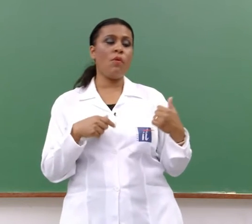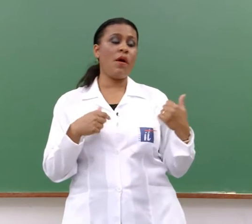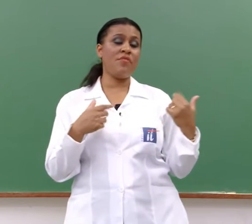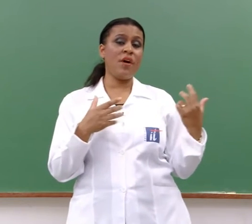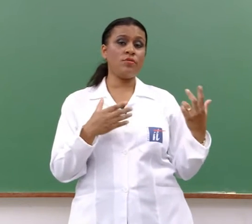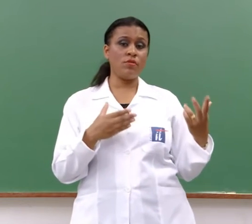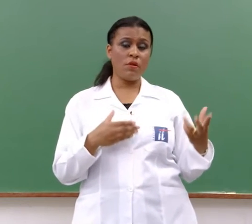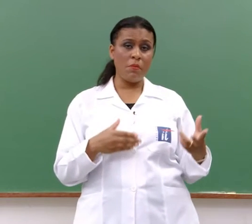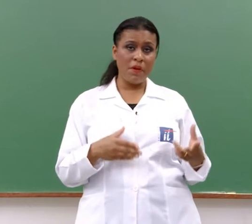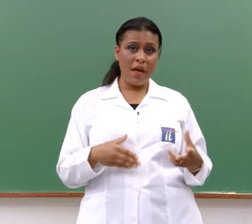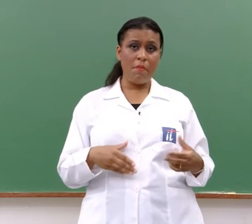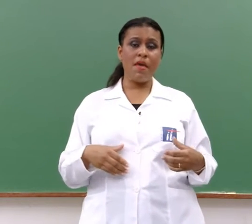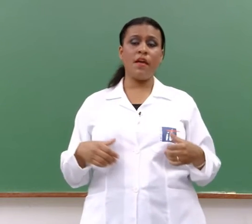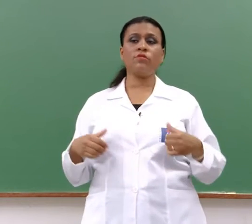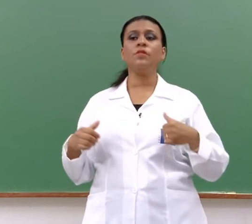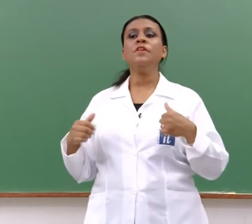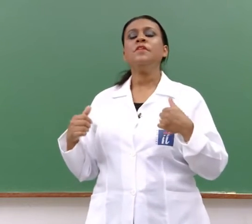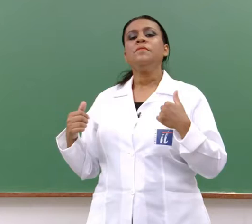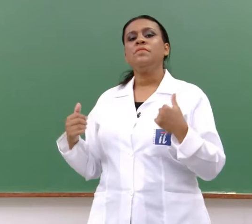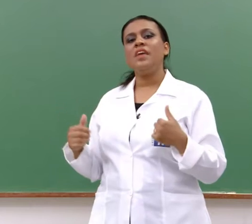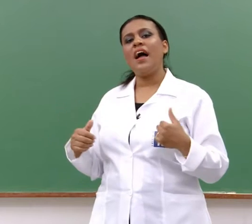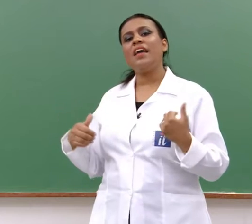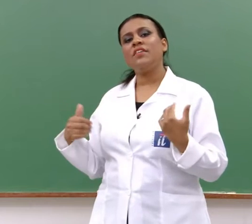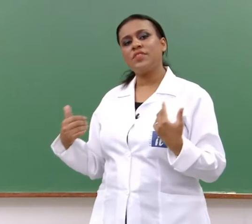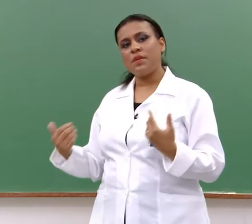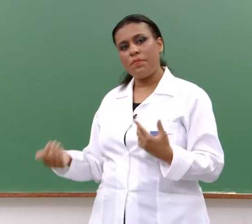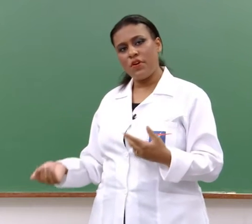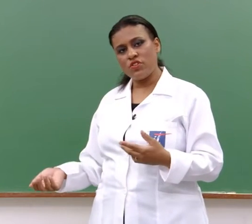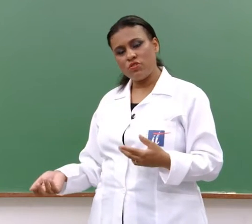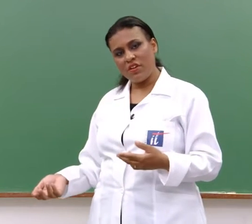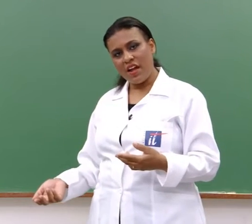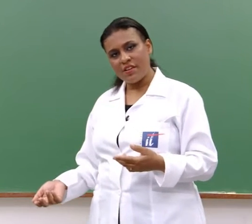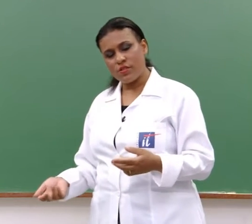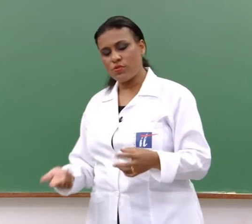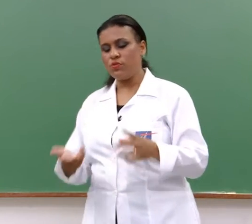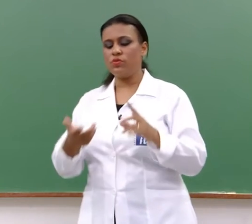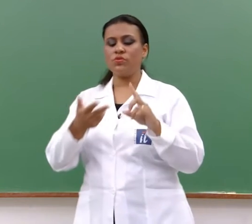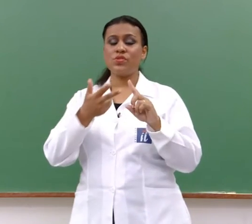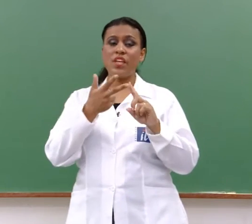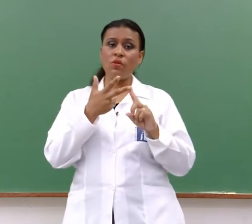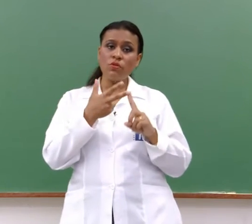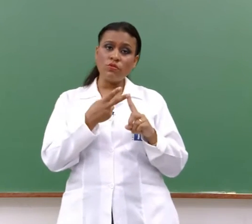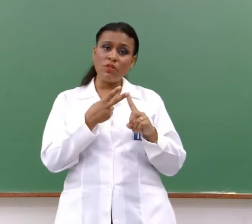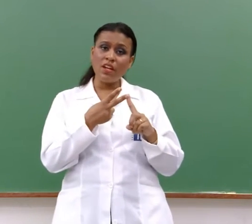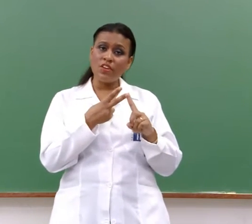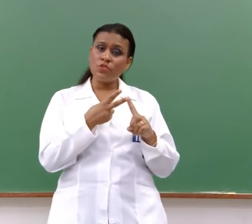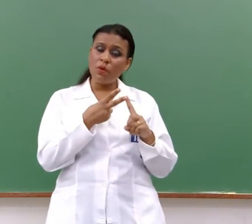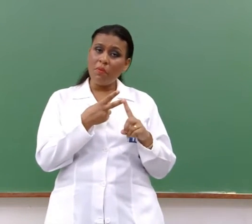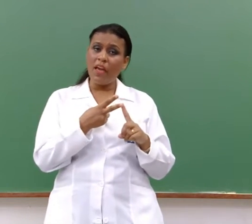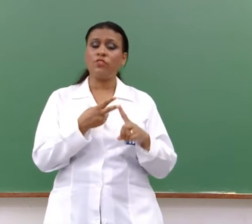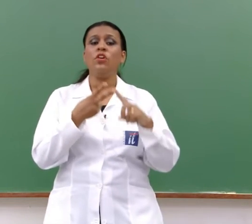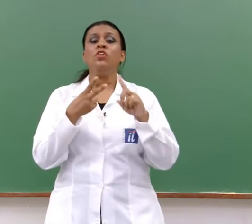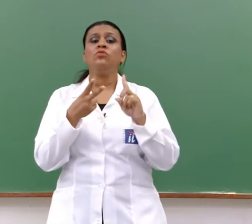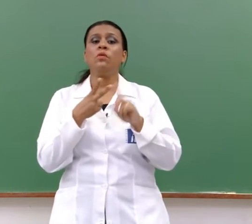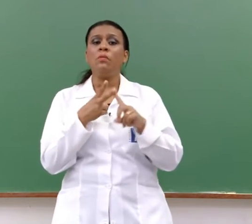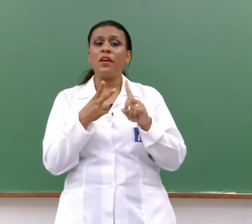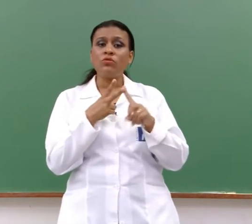a falta do acompanhamento, e aí você pode tornar-se surdo. Segundo grande momento, no momento